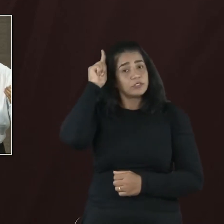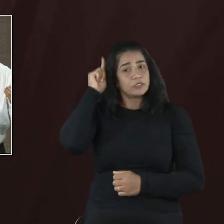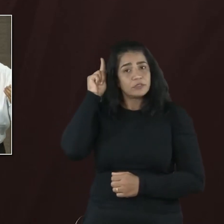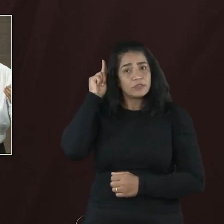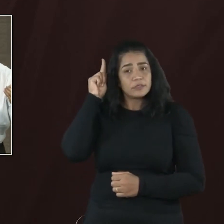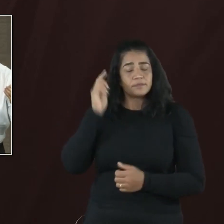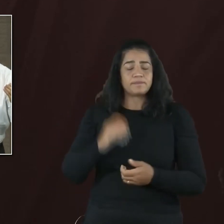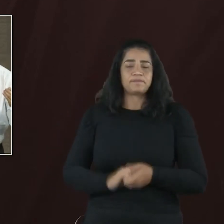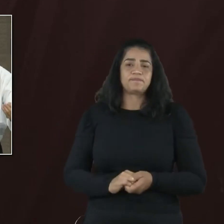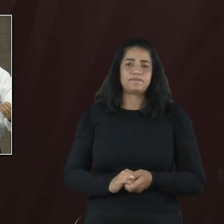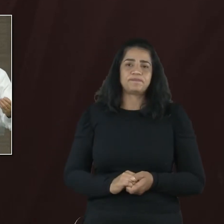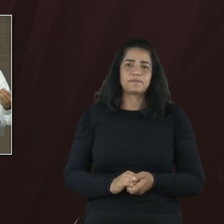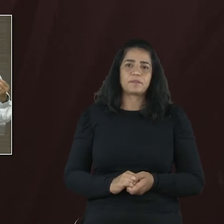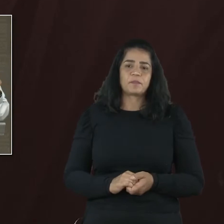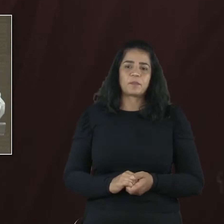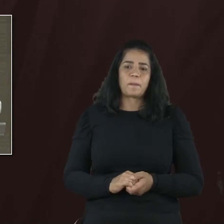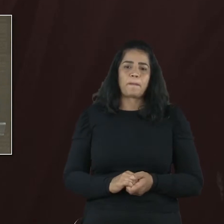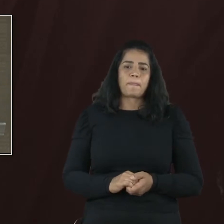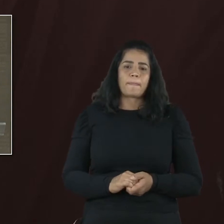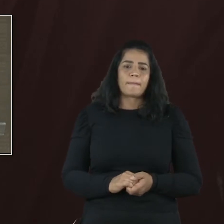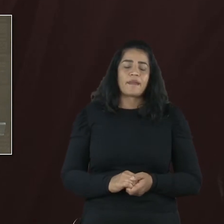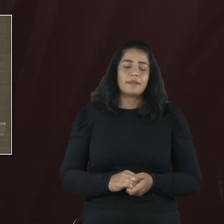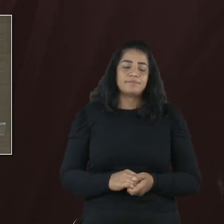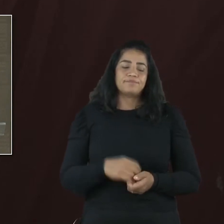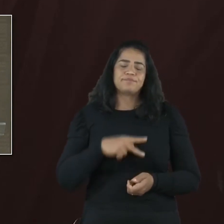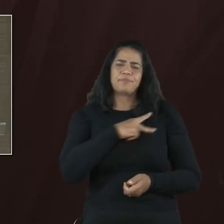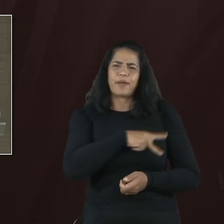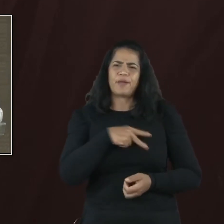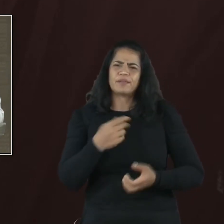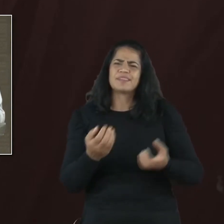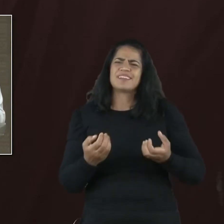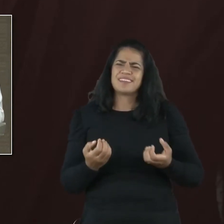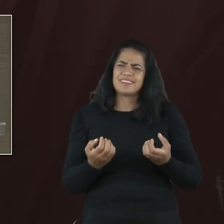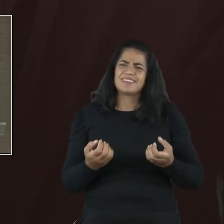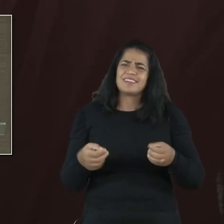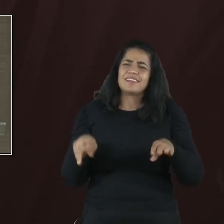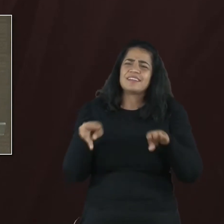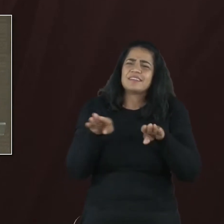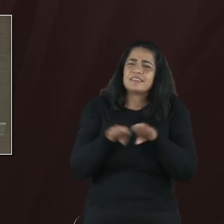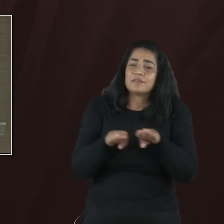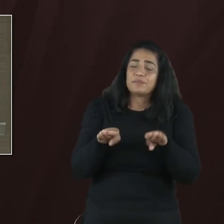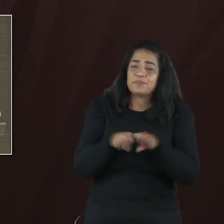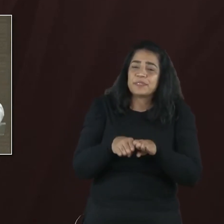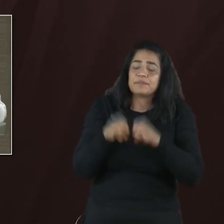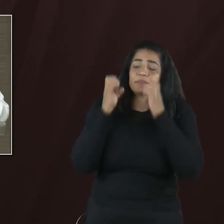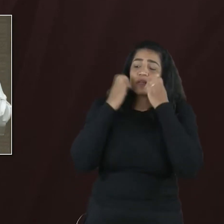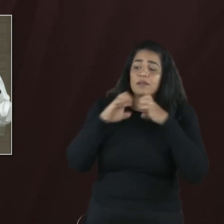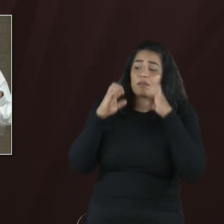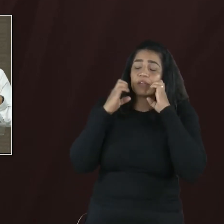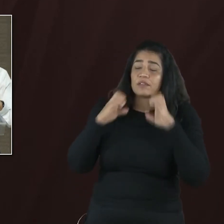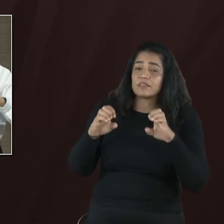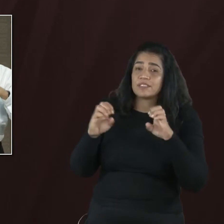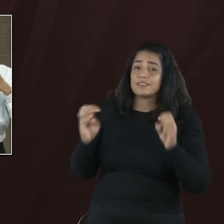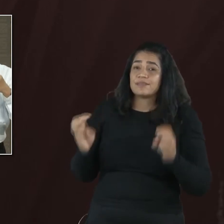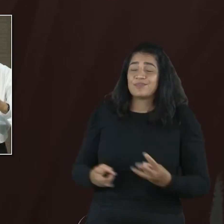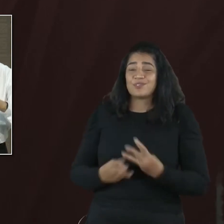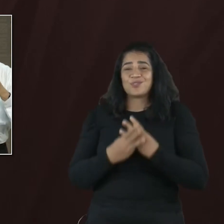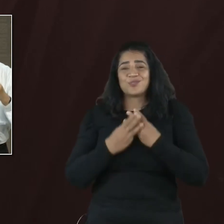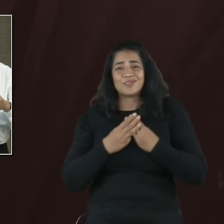judeus. Em geral, os judeus rejeitavam, ele então partia para os gentios. Então ele pregou o